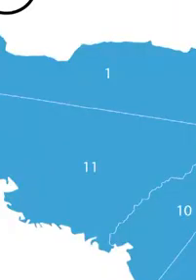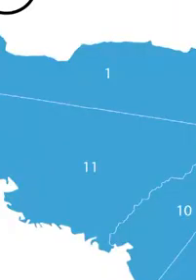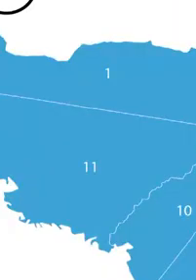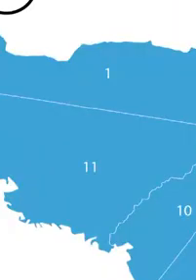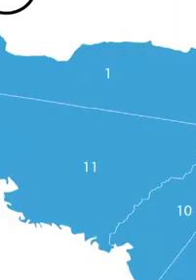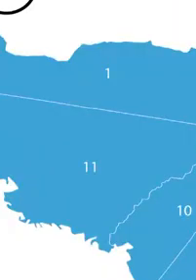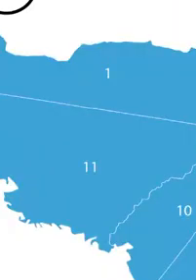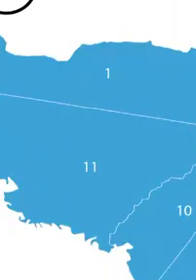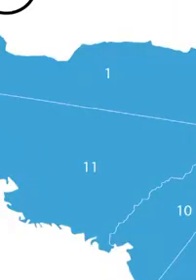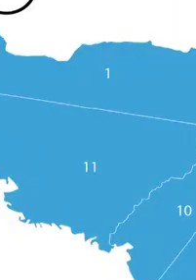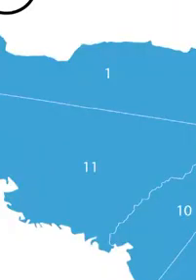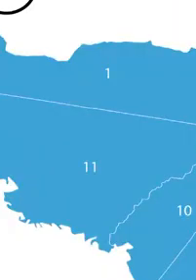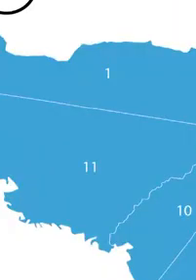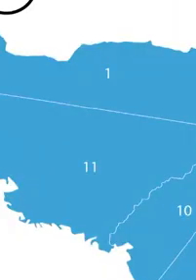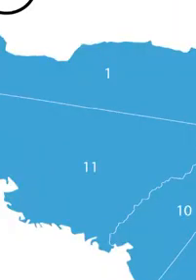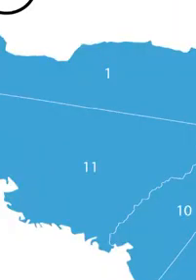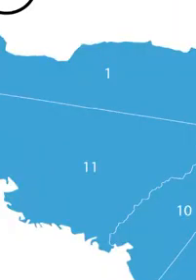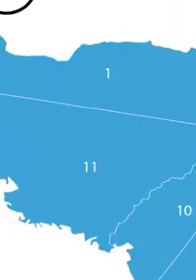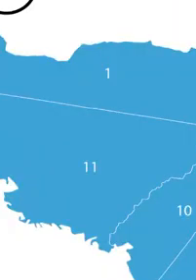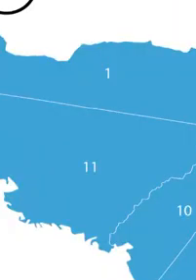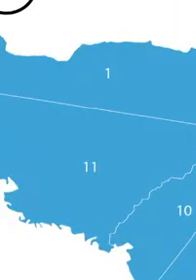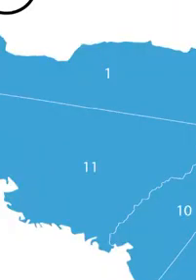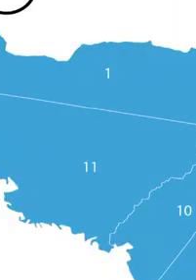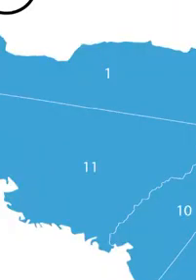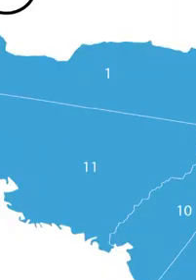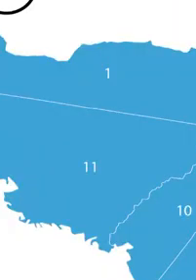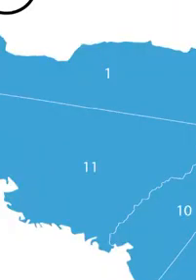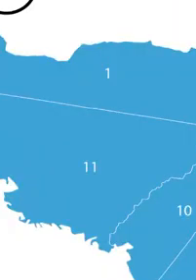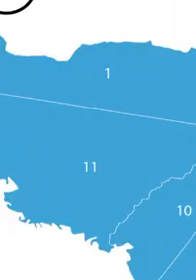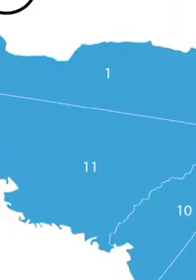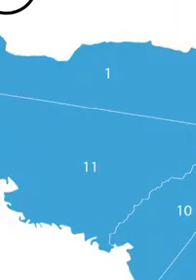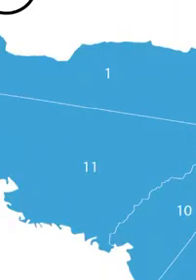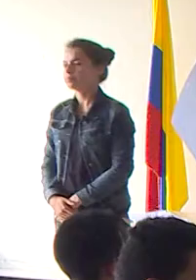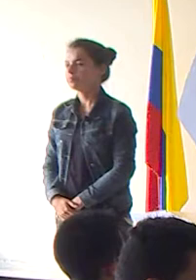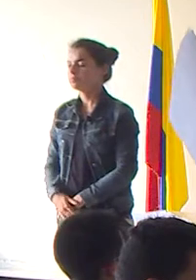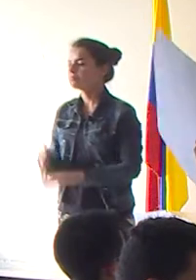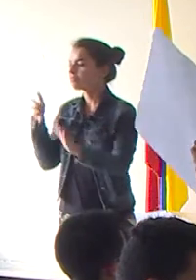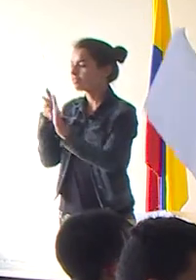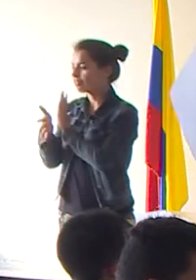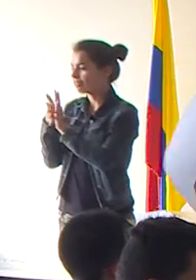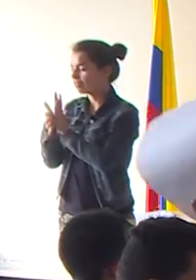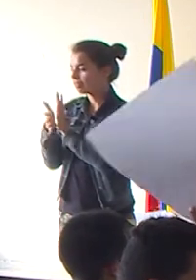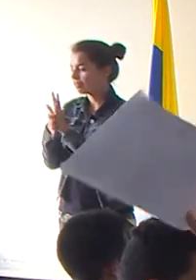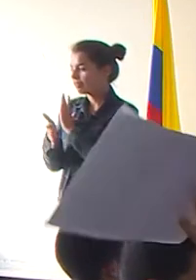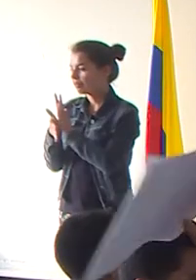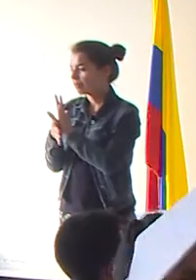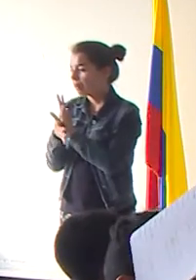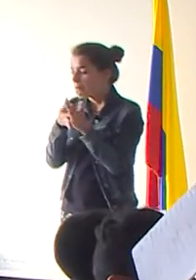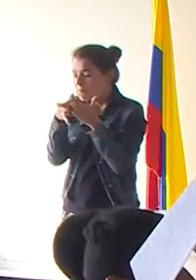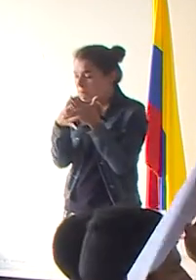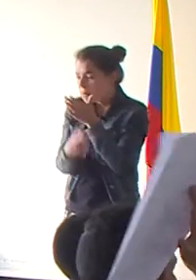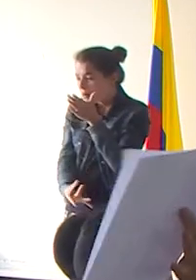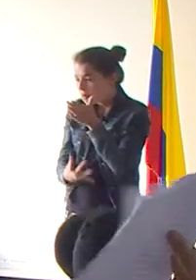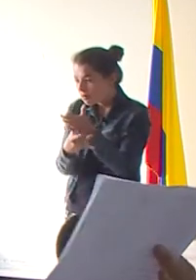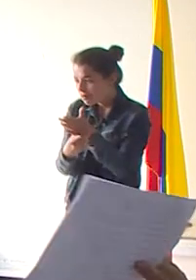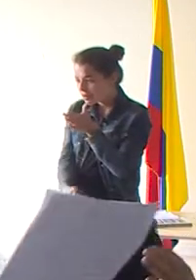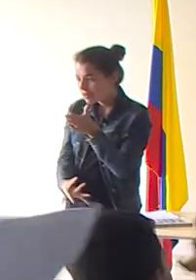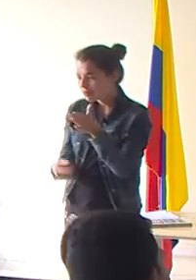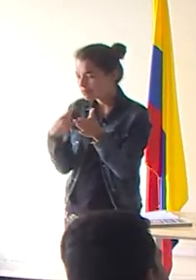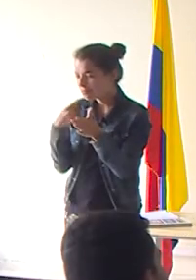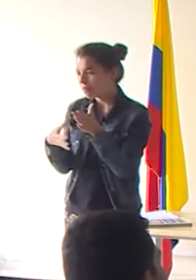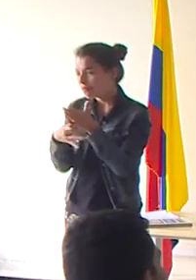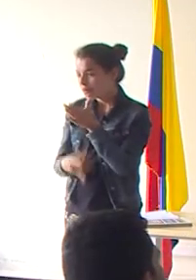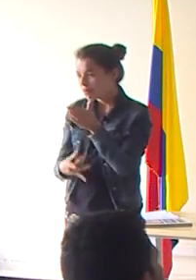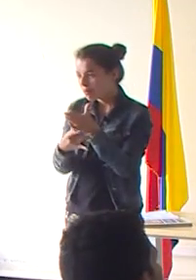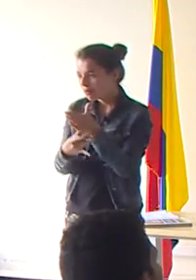ciudad roja en ese sentido lo que les hablaba al fin y al cabo cuando digo pobre pobreza no es solamente una